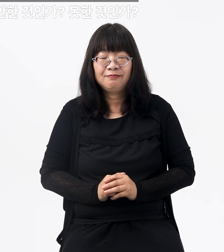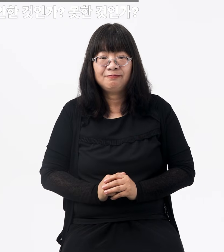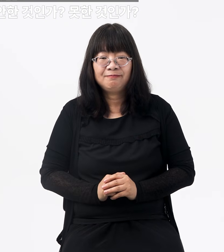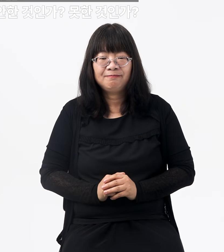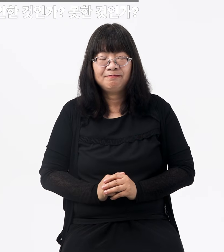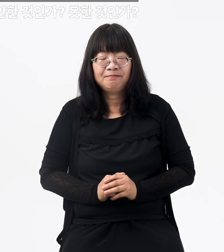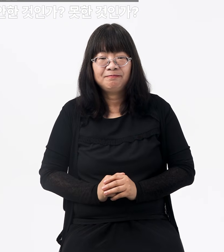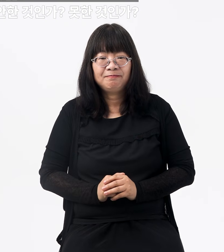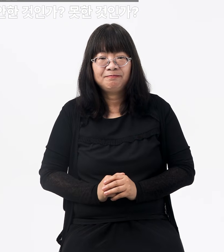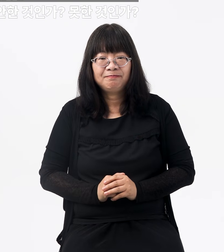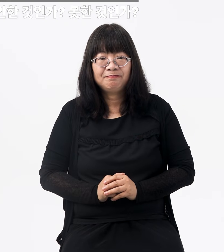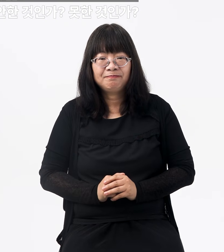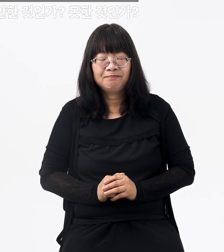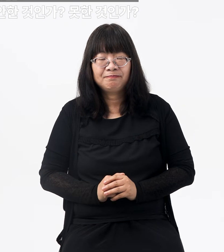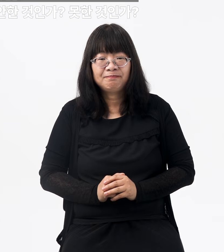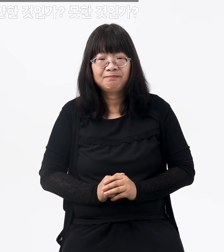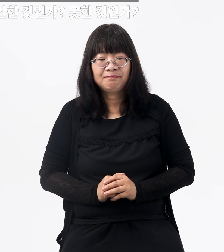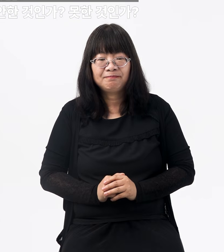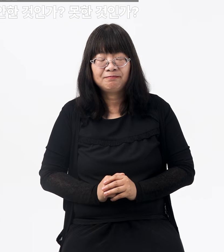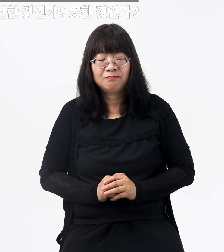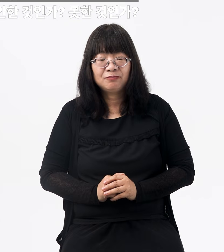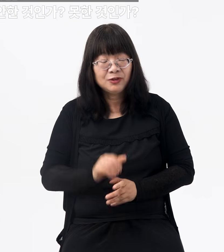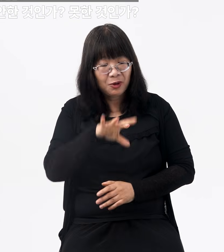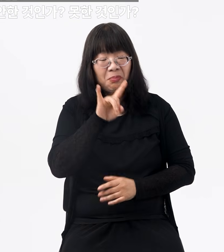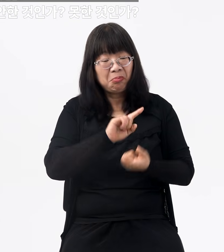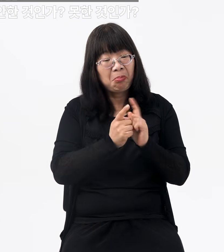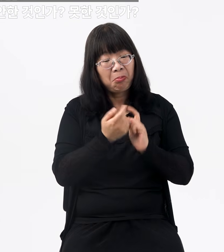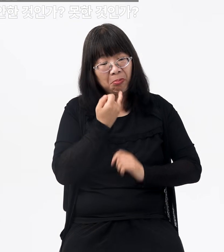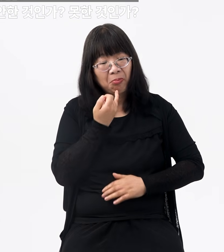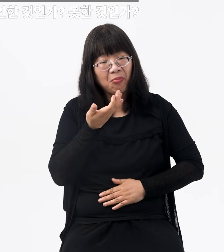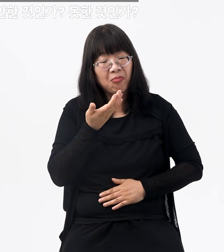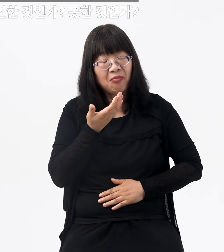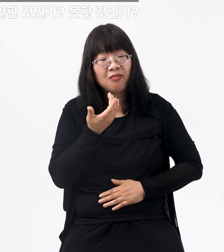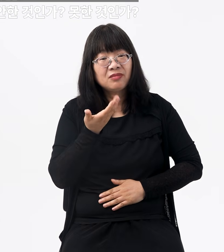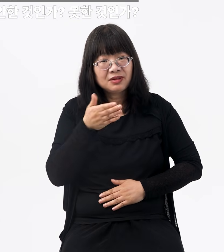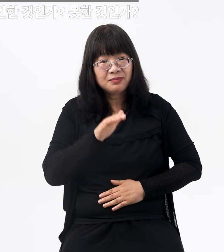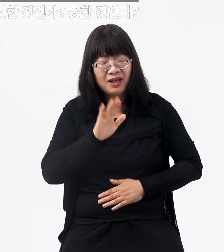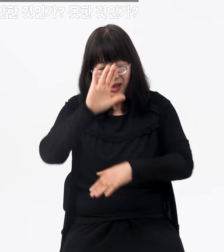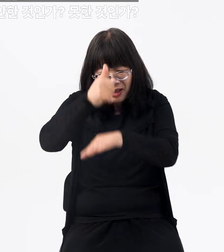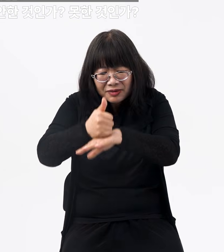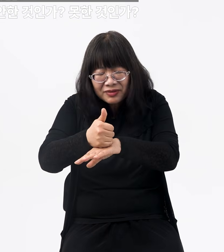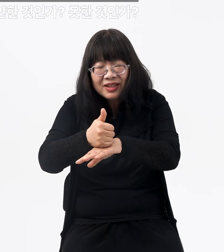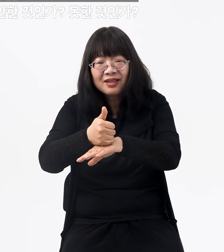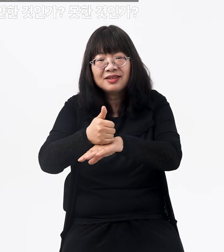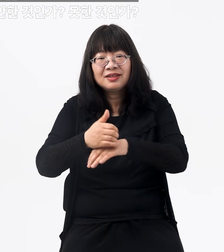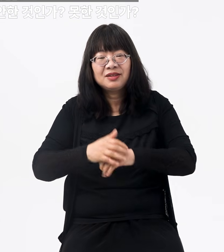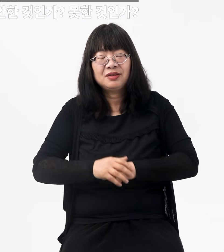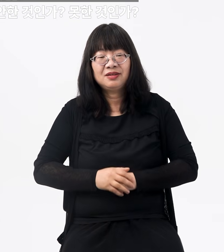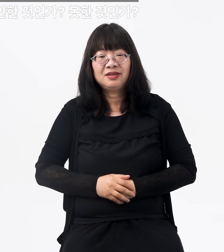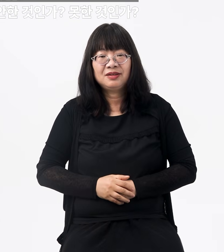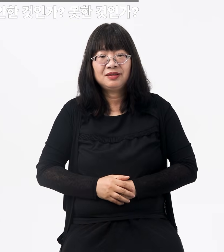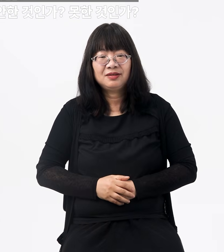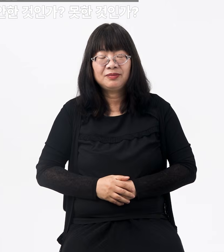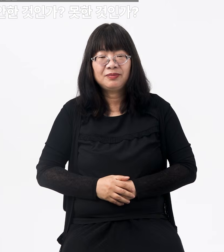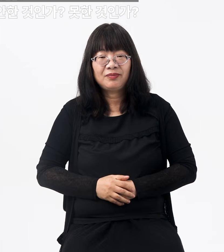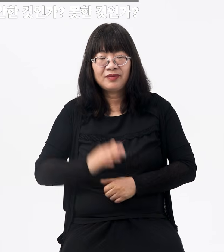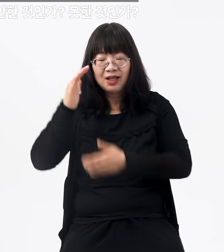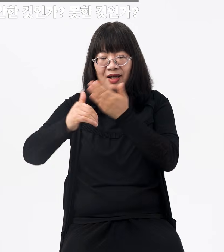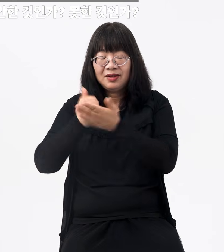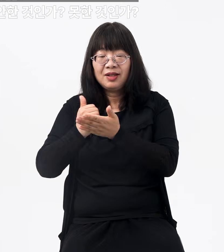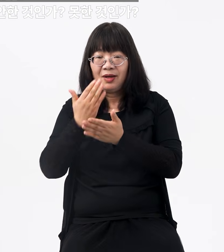그러니까 서로 좋죠. 그런데 나중에는 그 타협의 결과들이 이